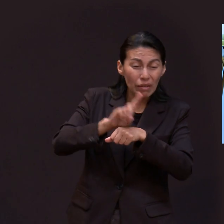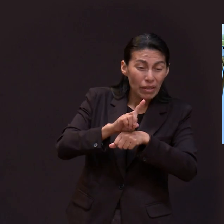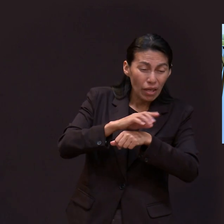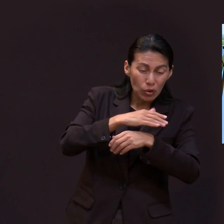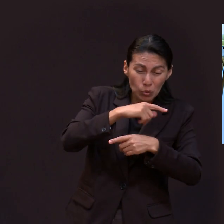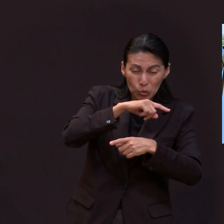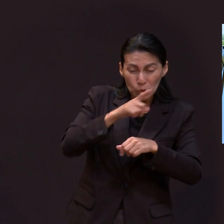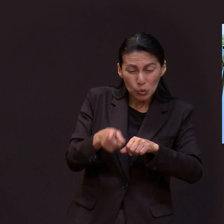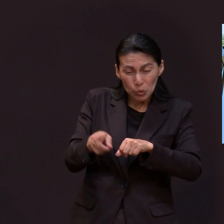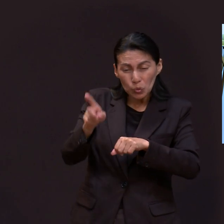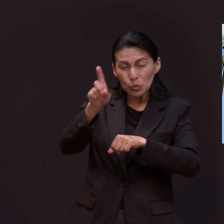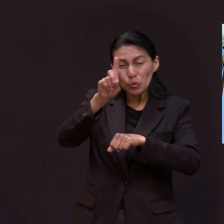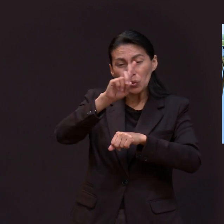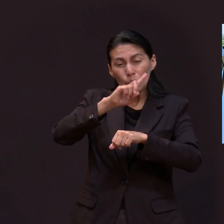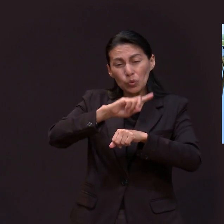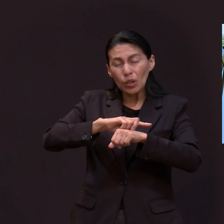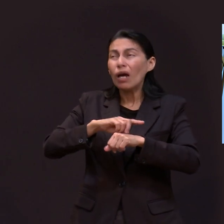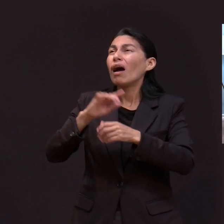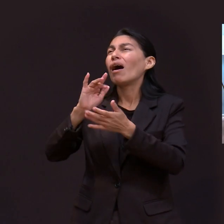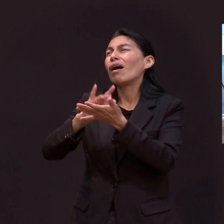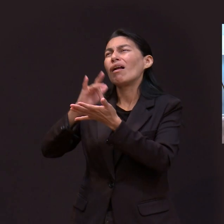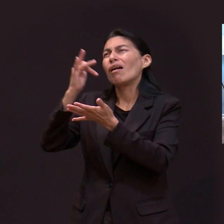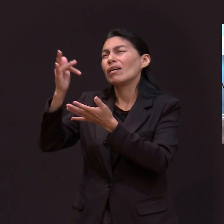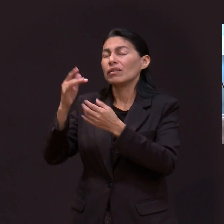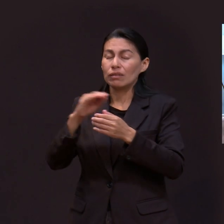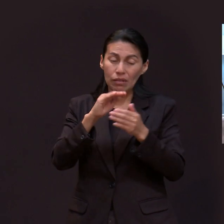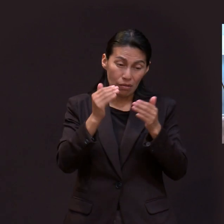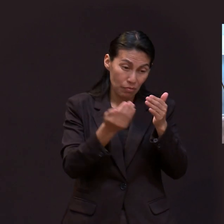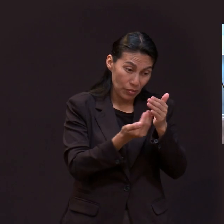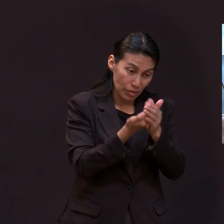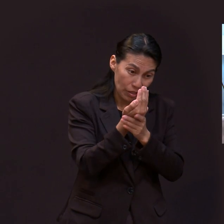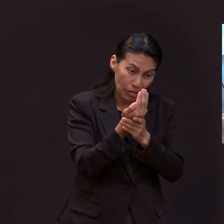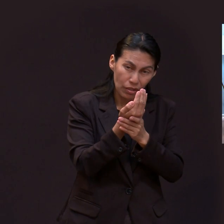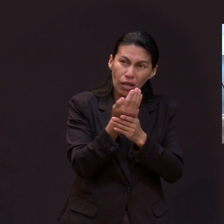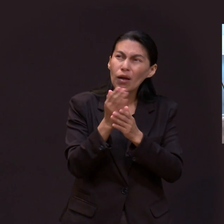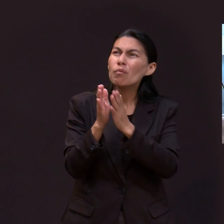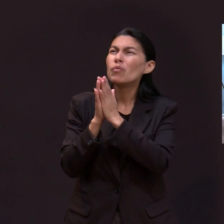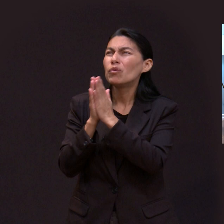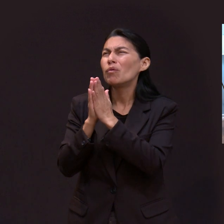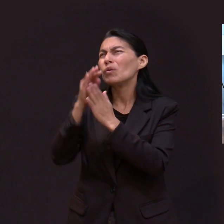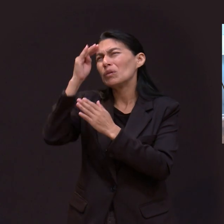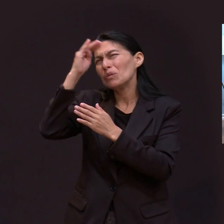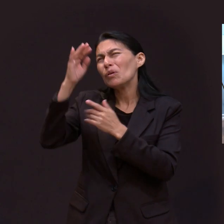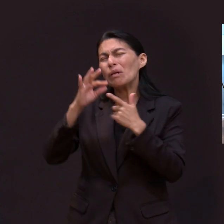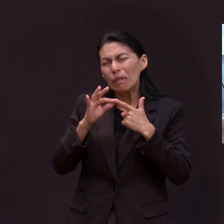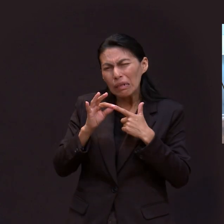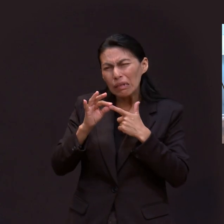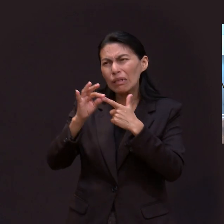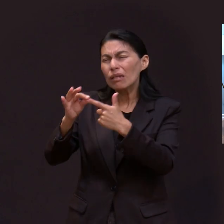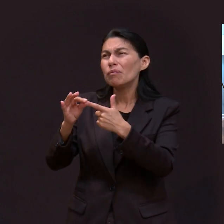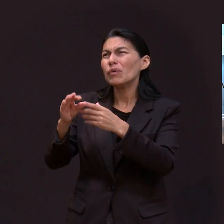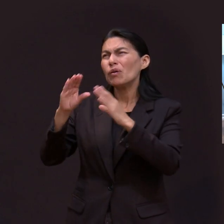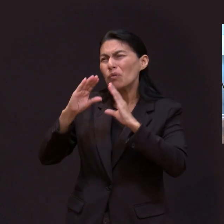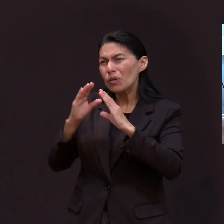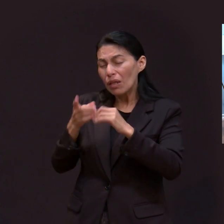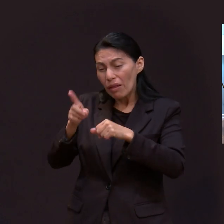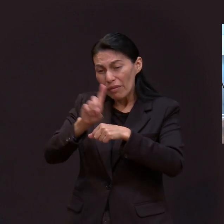encomendar nuestros caminos adiós no es cierto usted está aquí irene